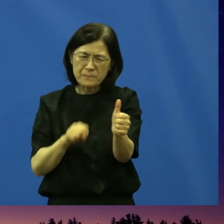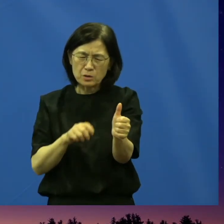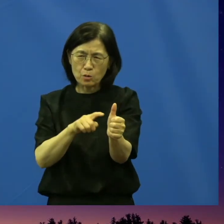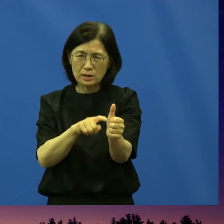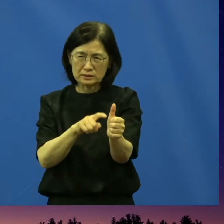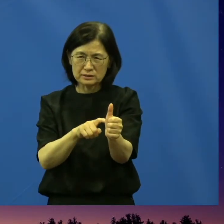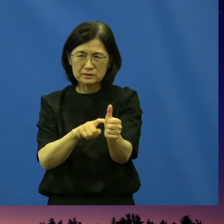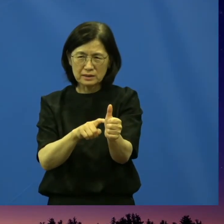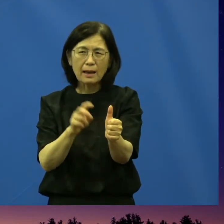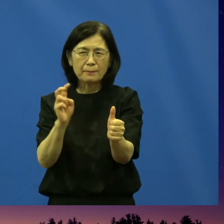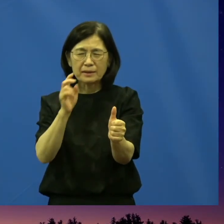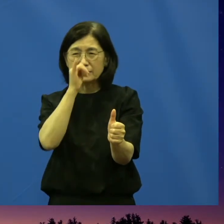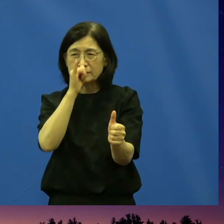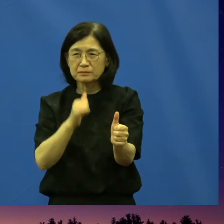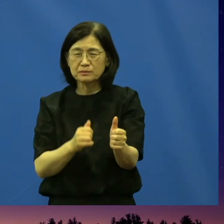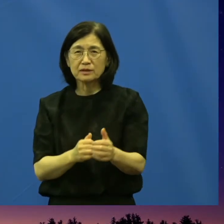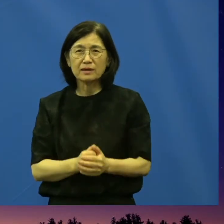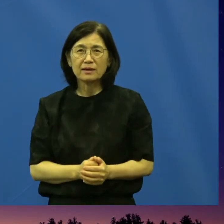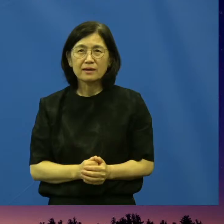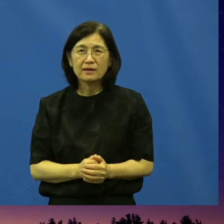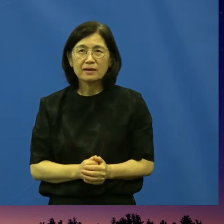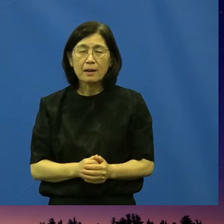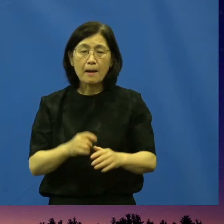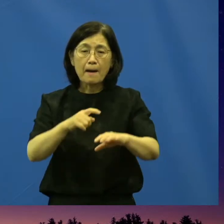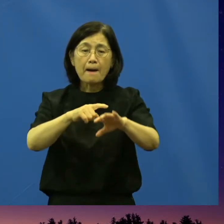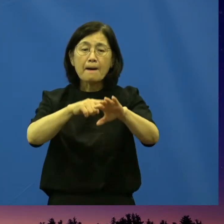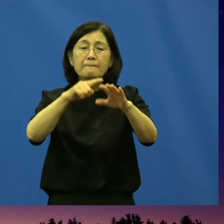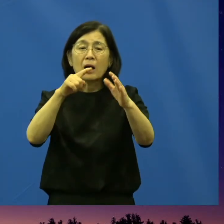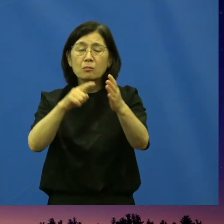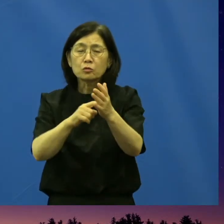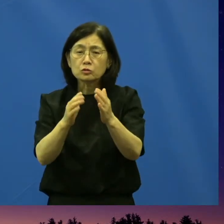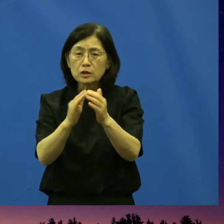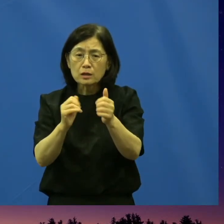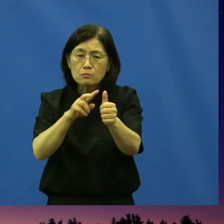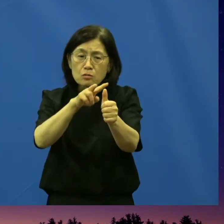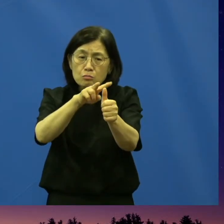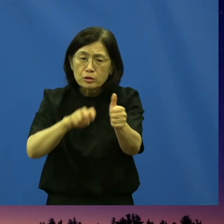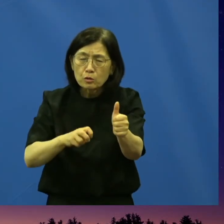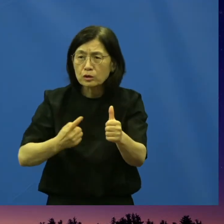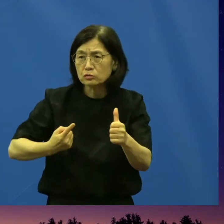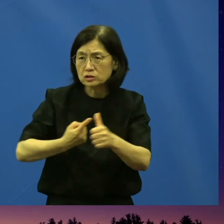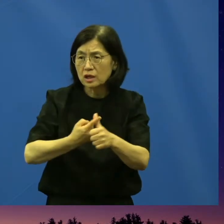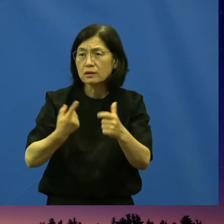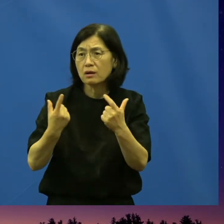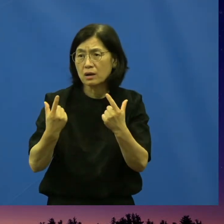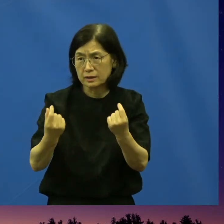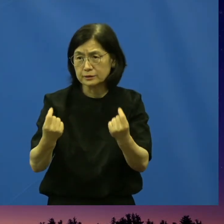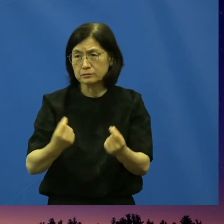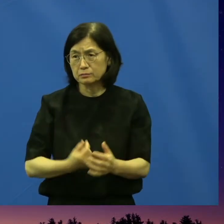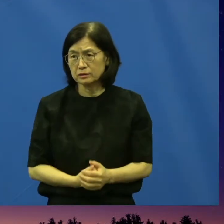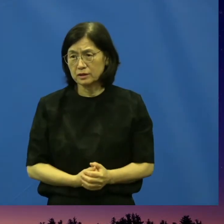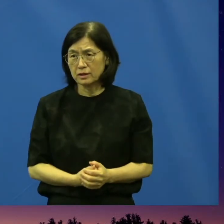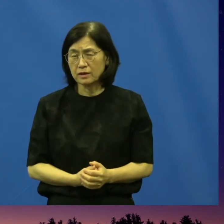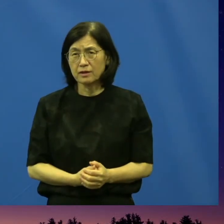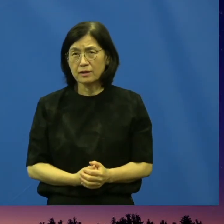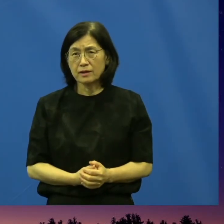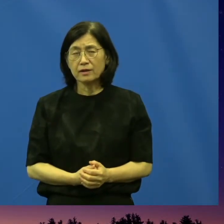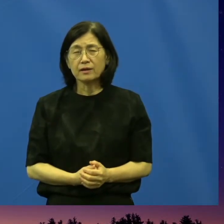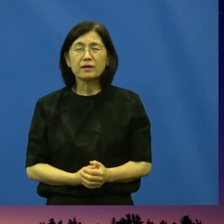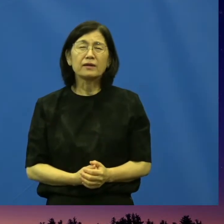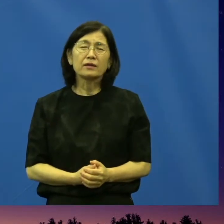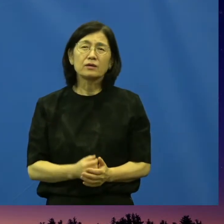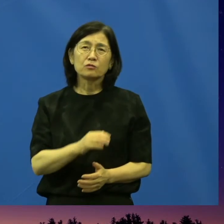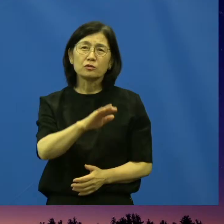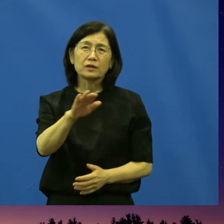그죠? 마음으로 사람을 미워하는 게 살인이라는 거 아시고 계시죠? 근데 우리는 막 사람으로 미워하잖아요,